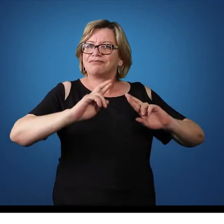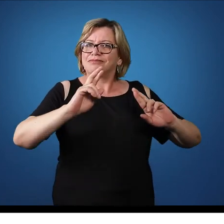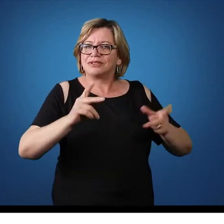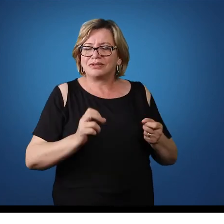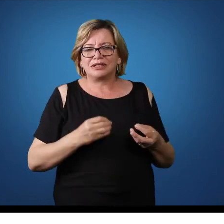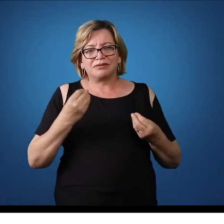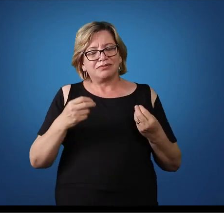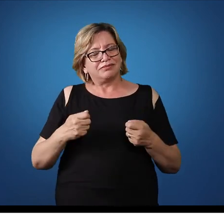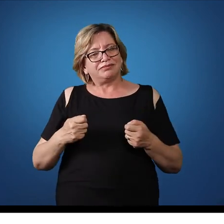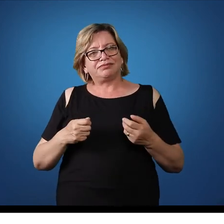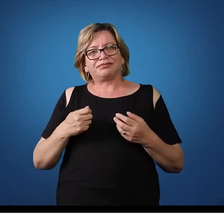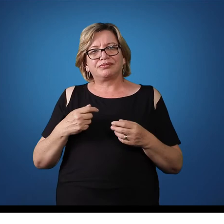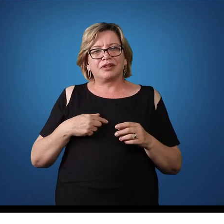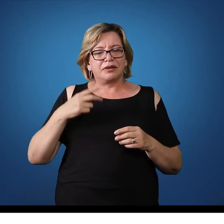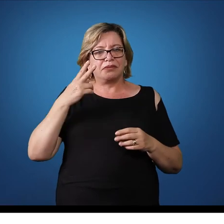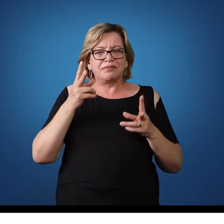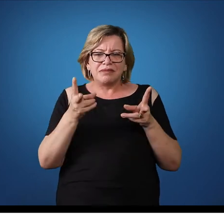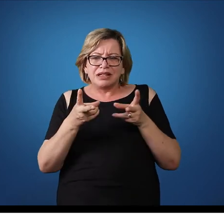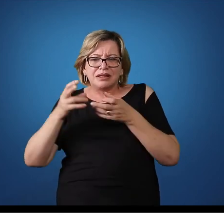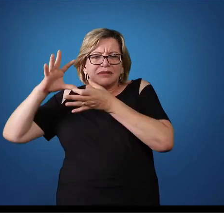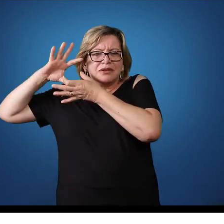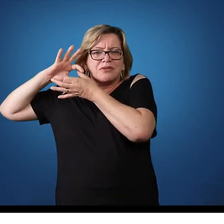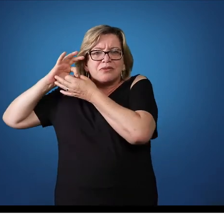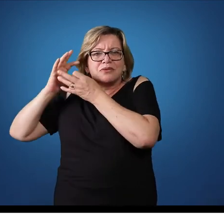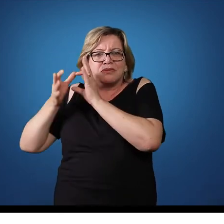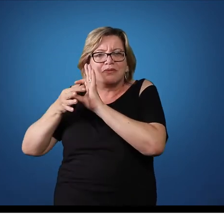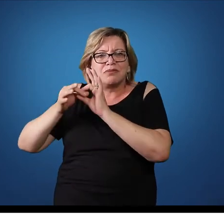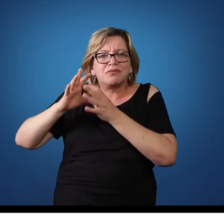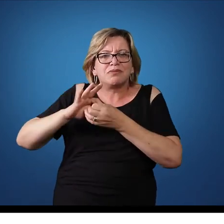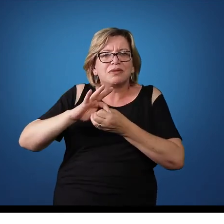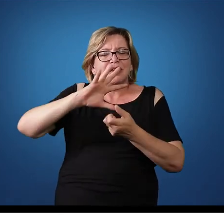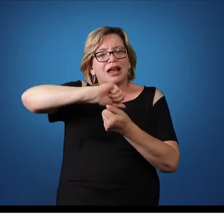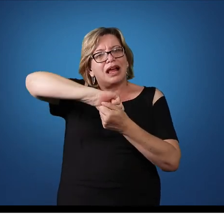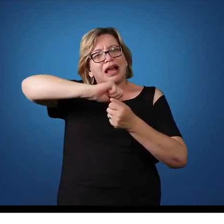levar em consideração o contexto propriamente artístico